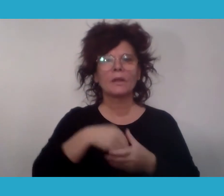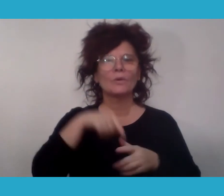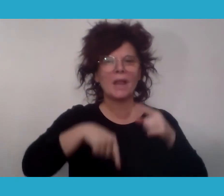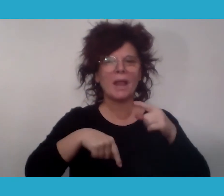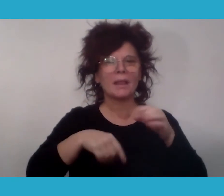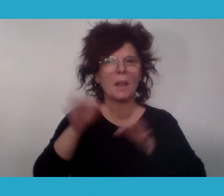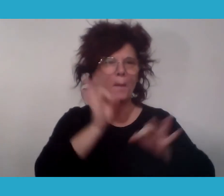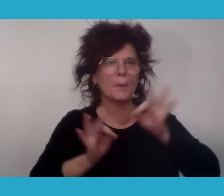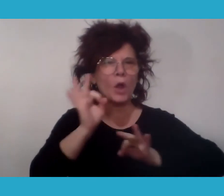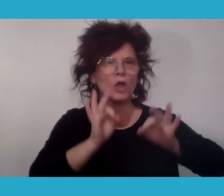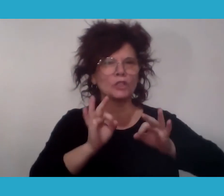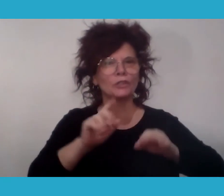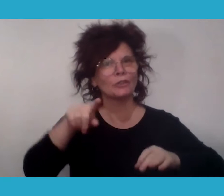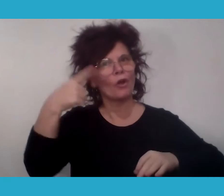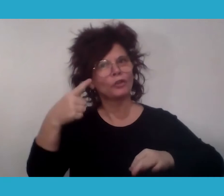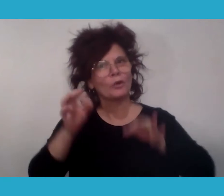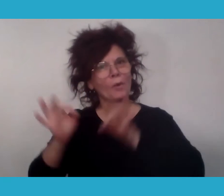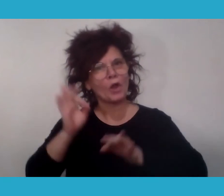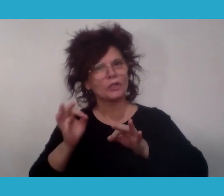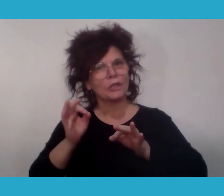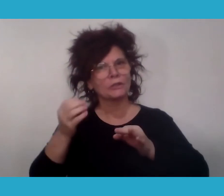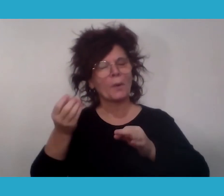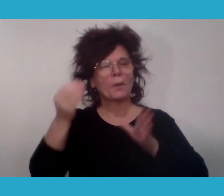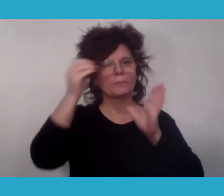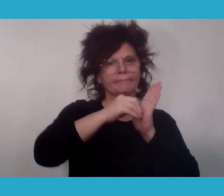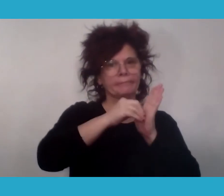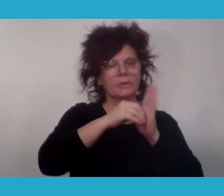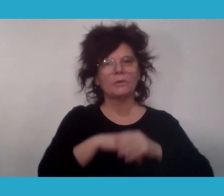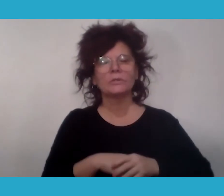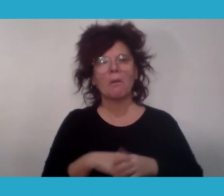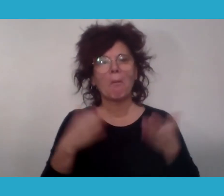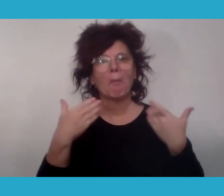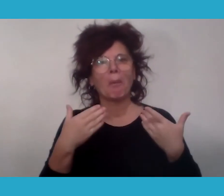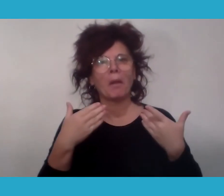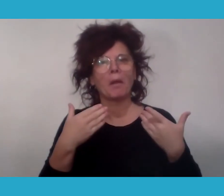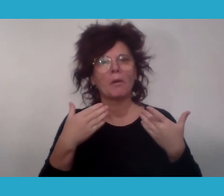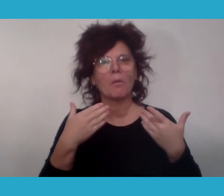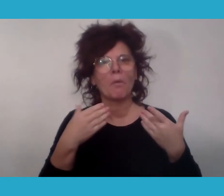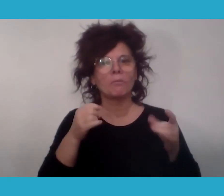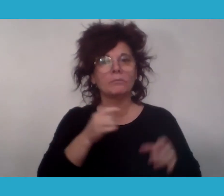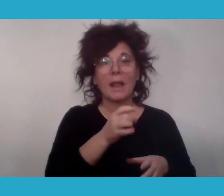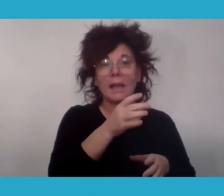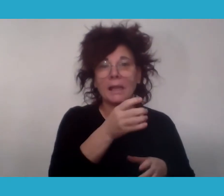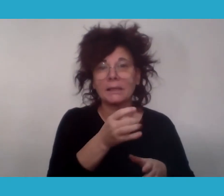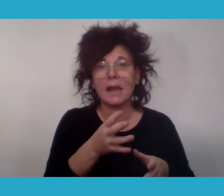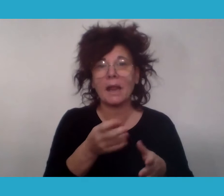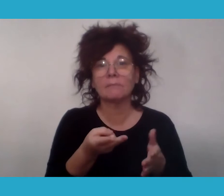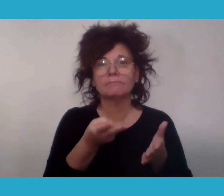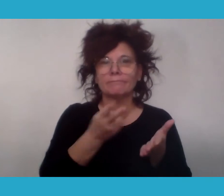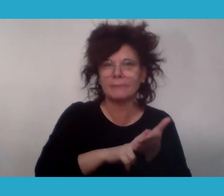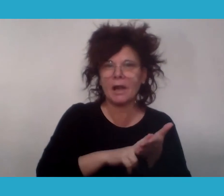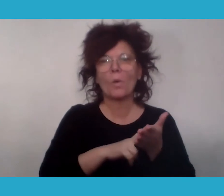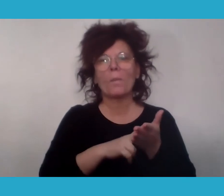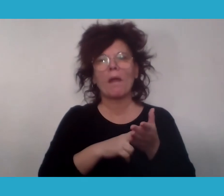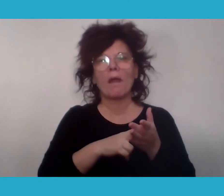este proyecto, entre otras, que da lectura. Propone pueda recuperar el transporte ferroviario y mejorar las rutas existentes,